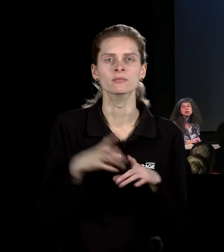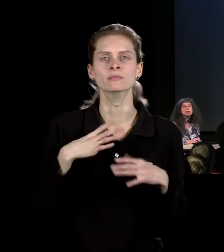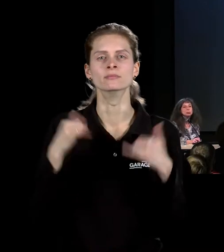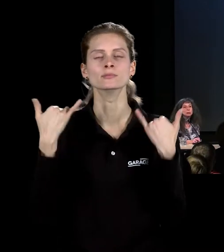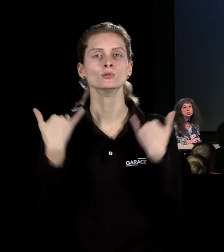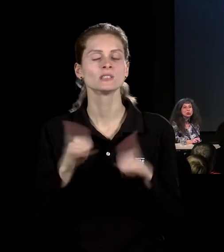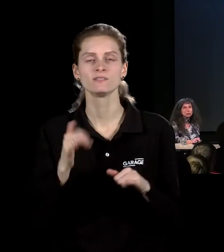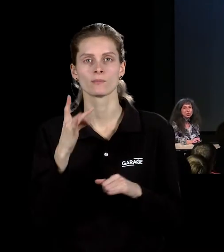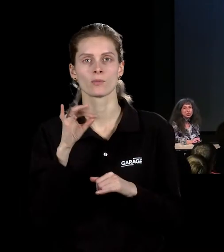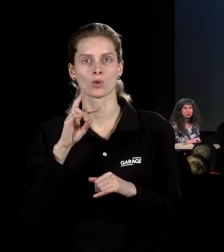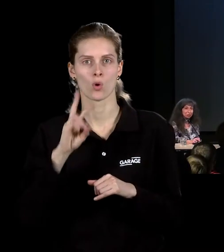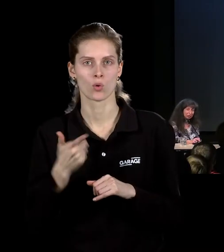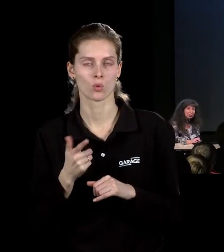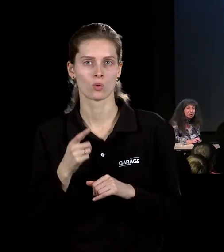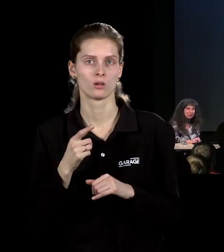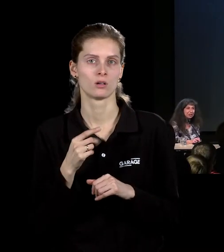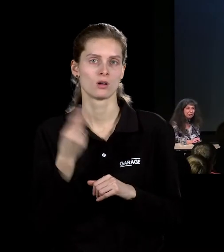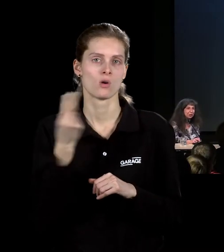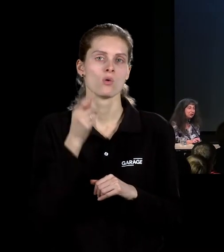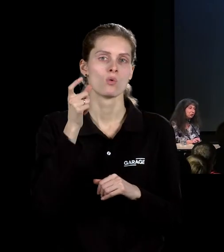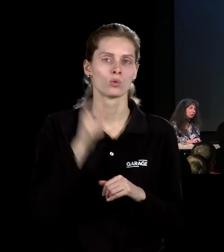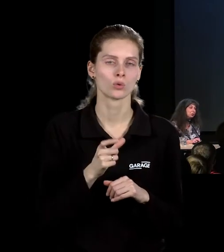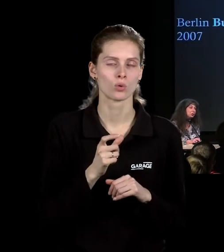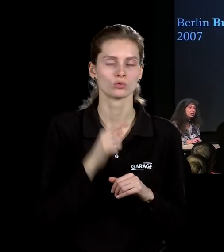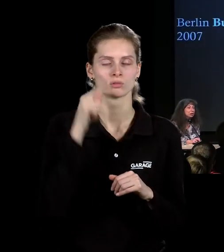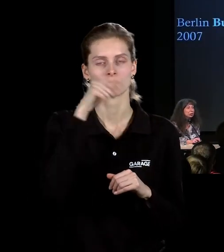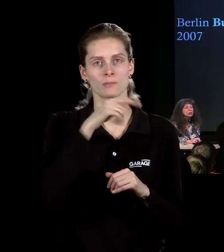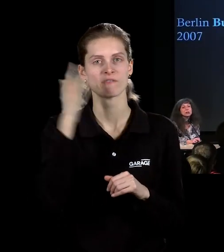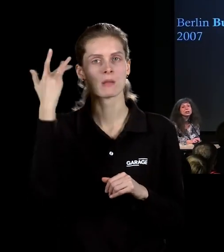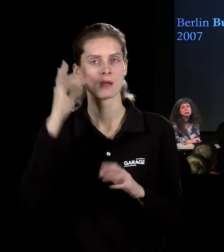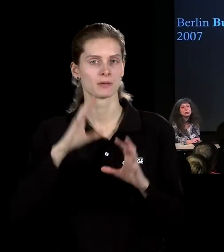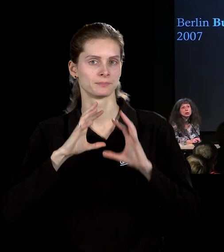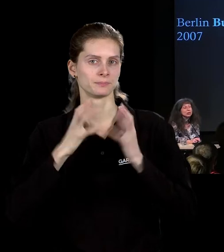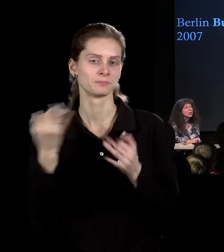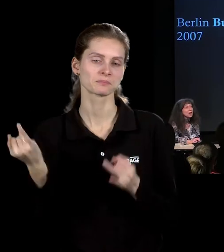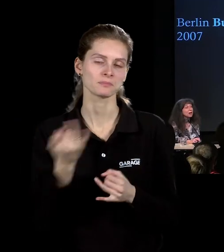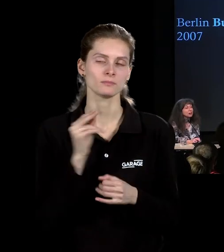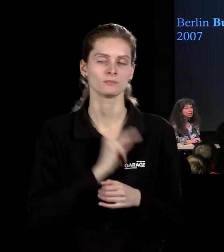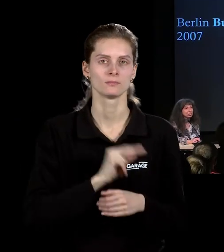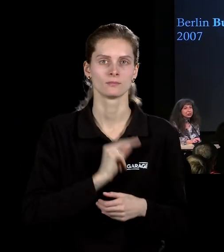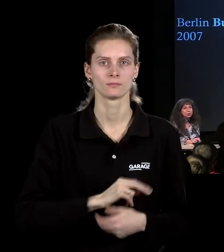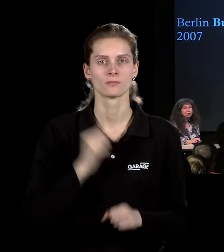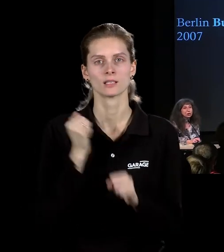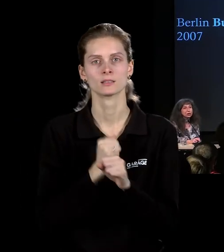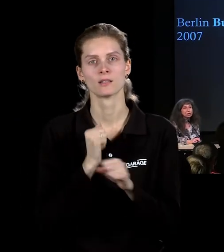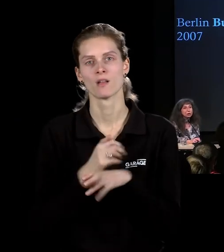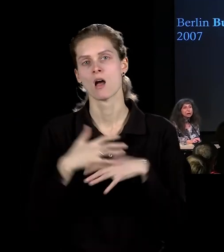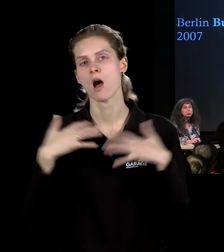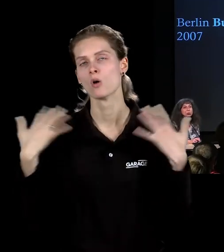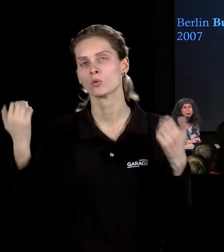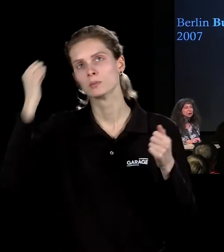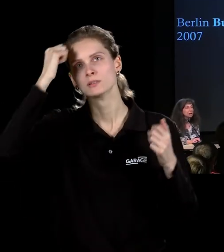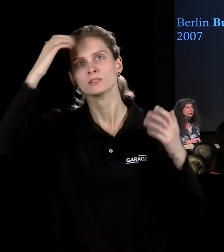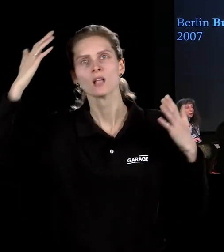вот буддийского художника в американском мире, в которой он очень интересно работает, создавая огромные статуи